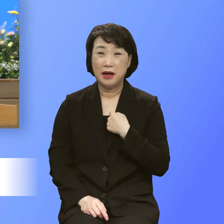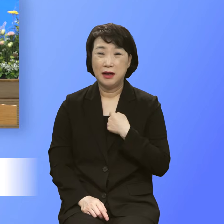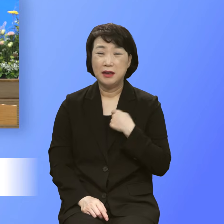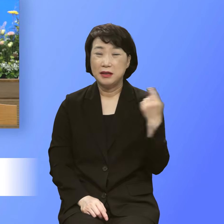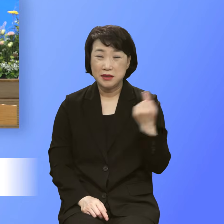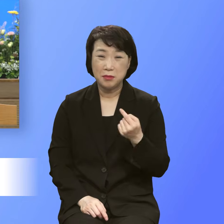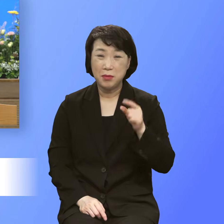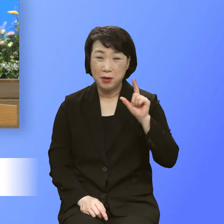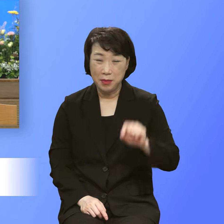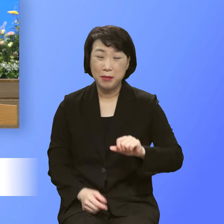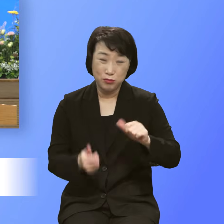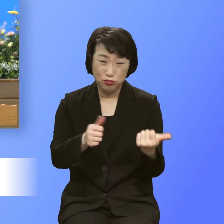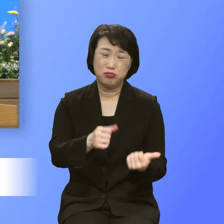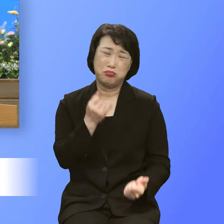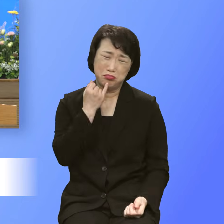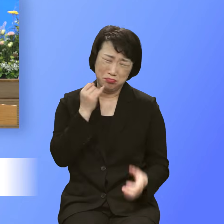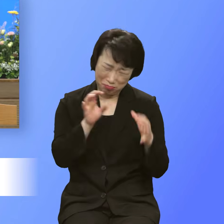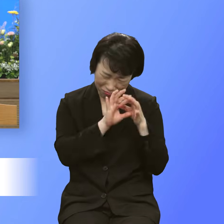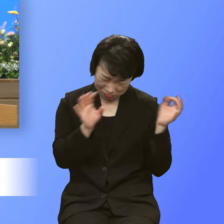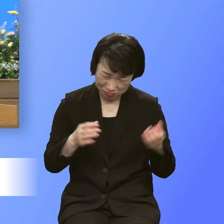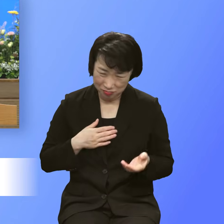1000번 만번 죽어도 좋으니